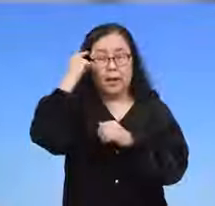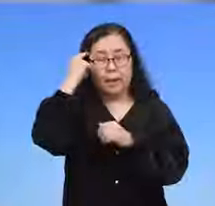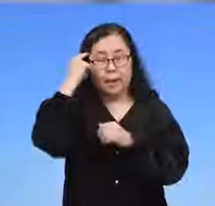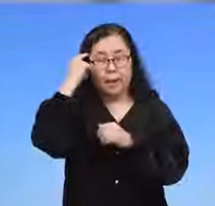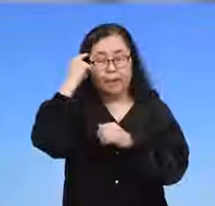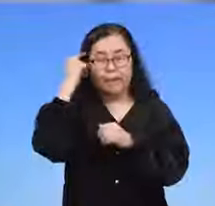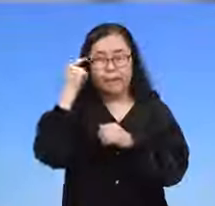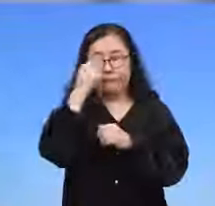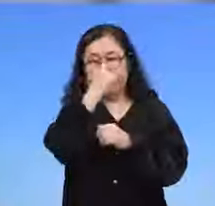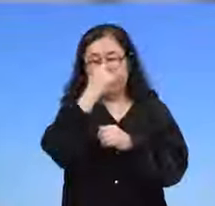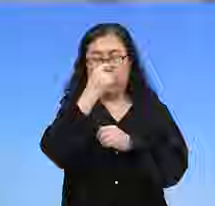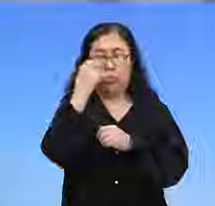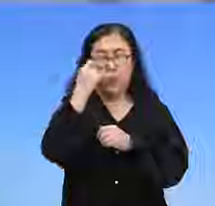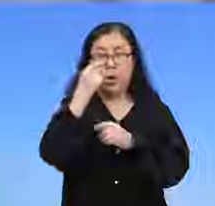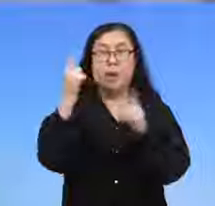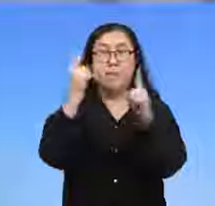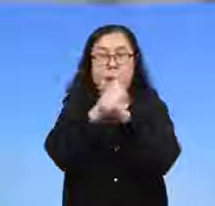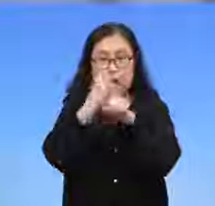바꾸는 훈련입니다.